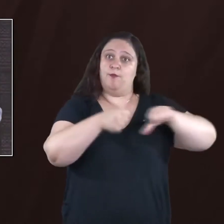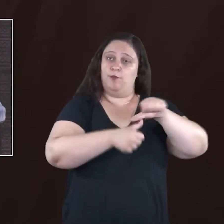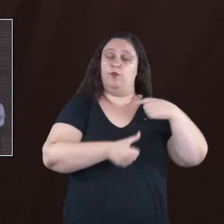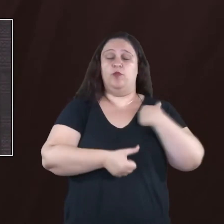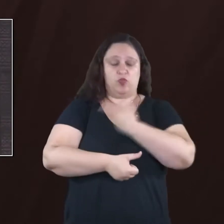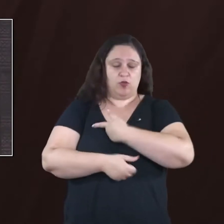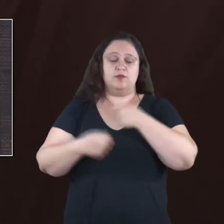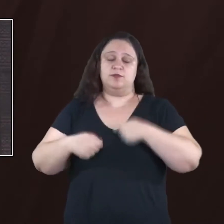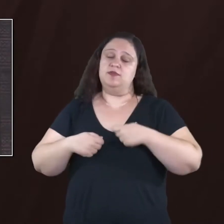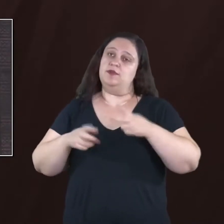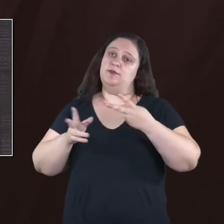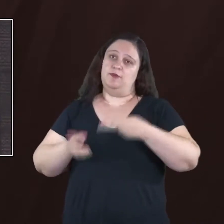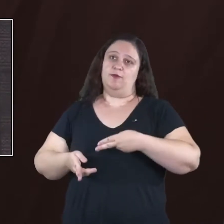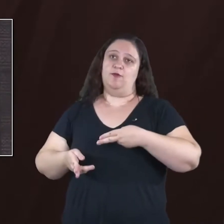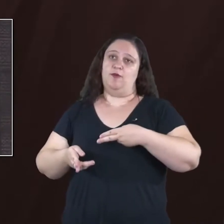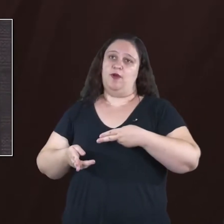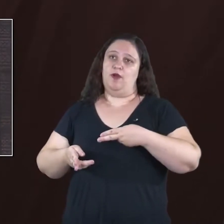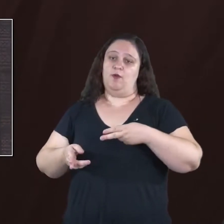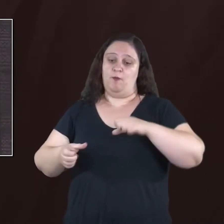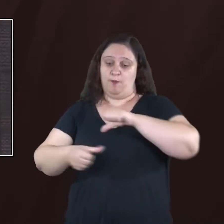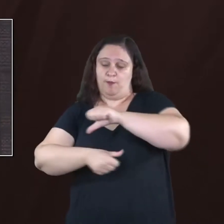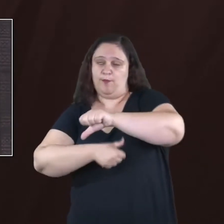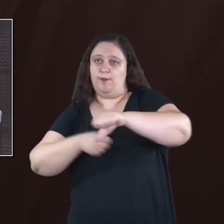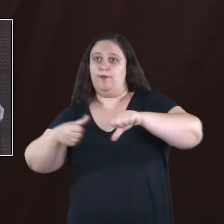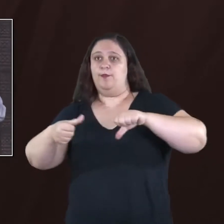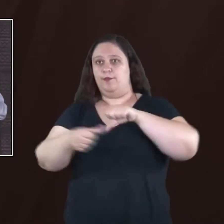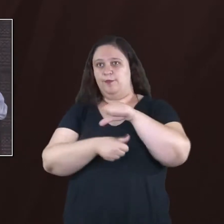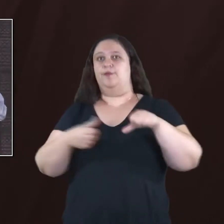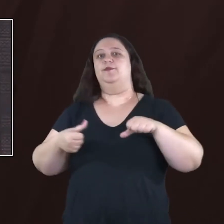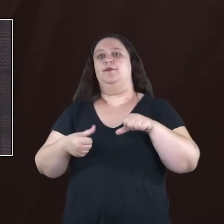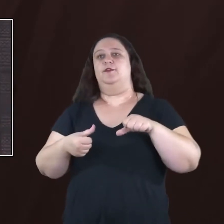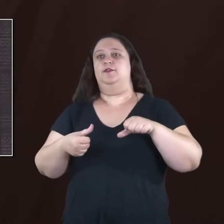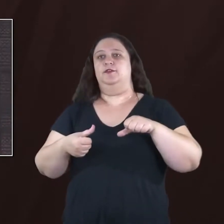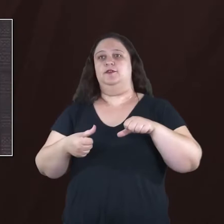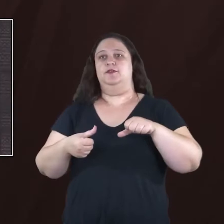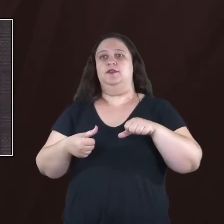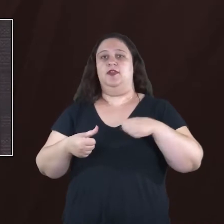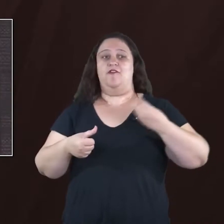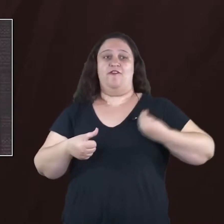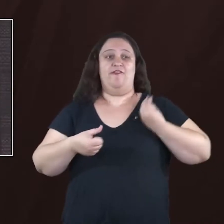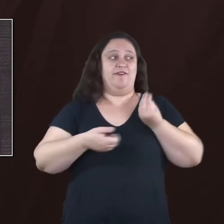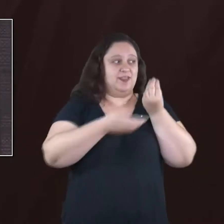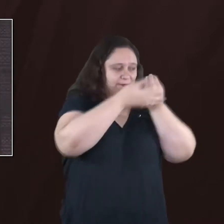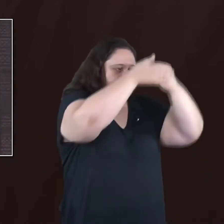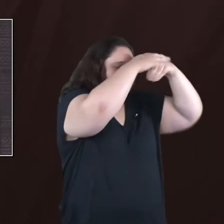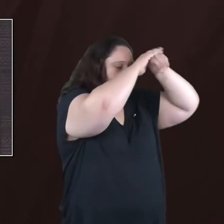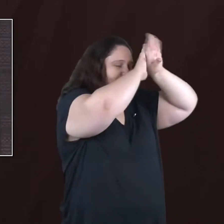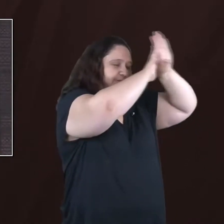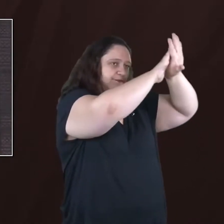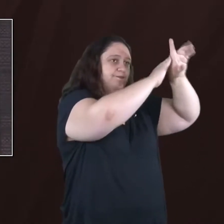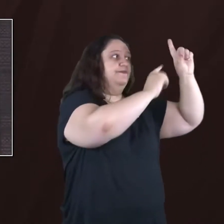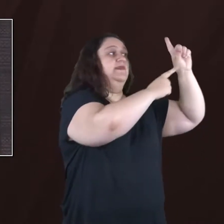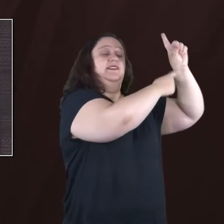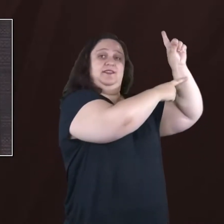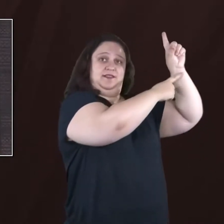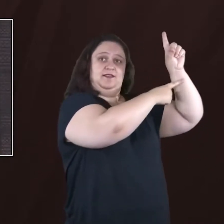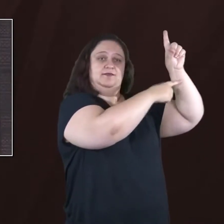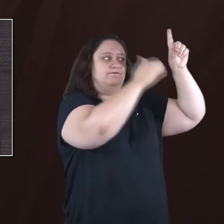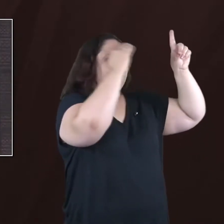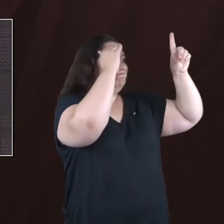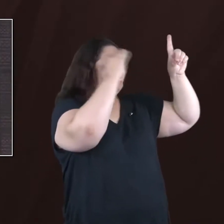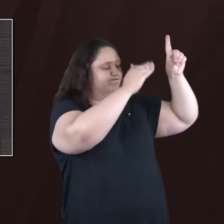essa volta completa na nossa vida e dedicarmos toda a nossa vida para fazer a vontade de Deus. Vamos